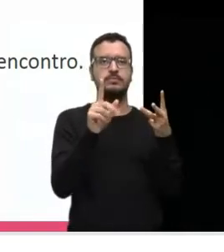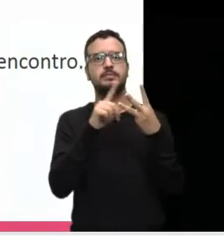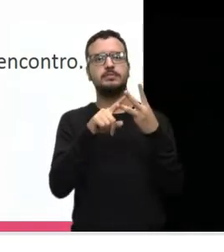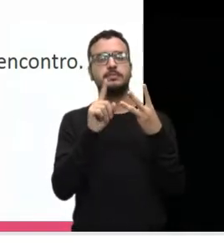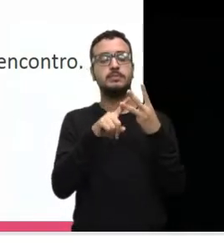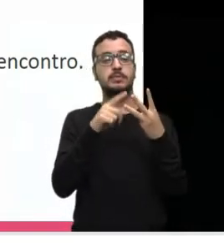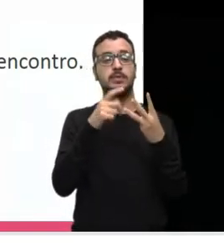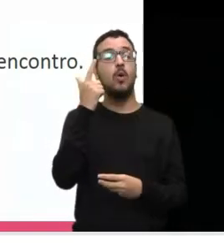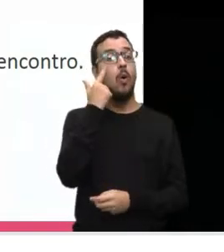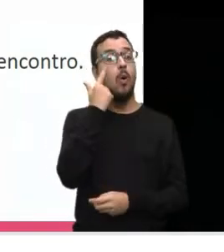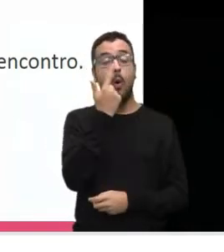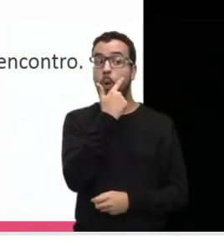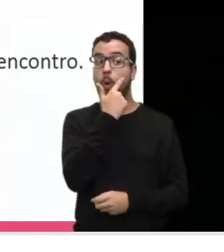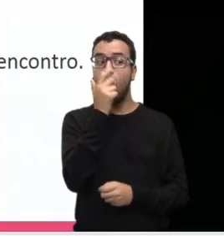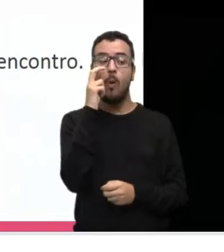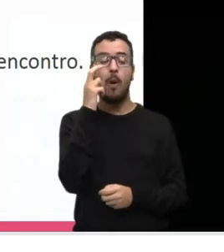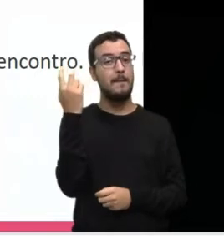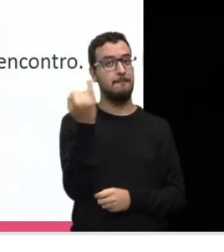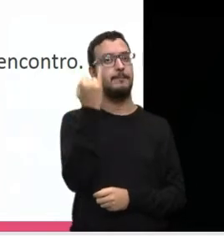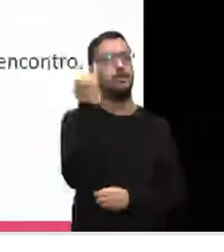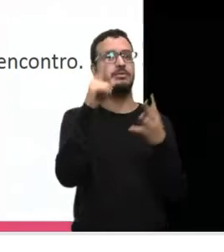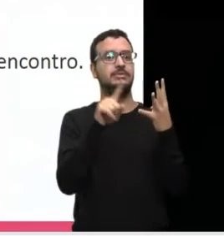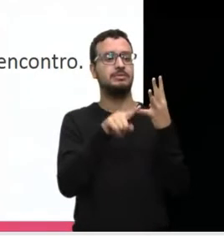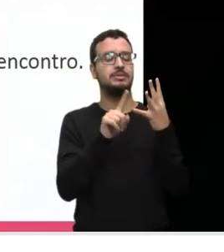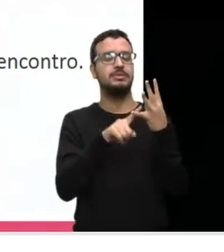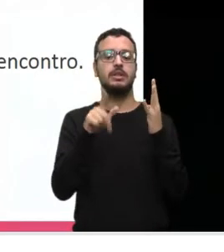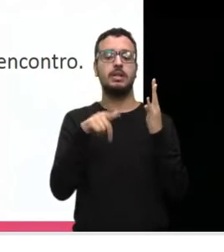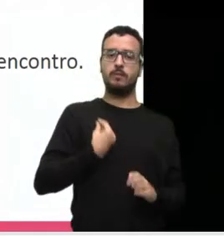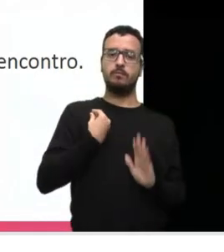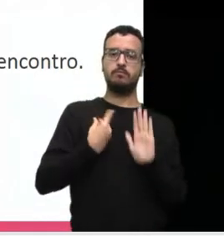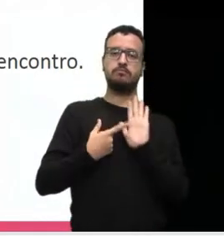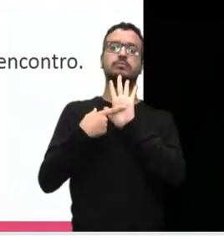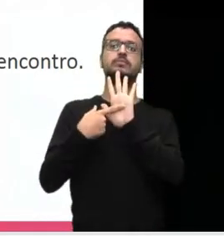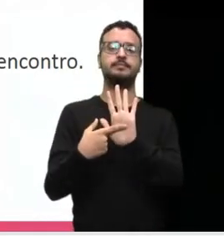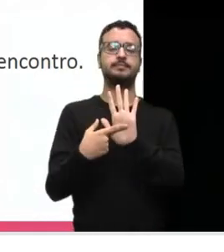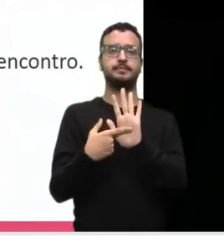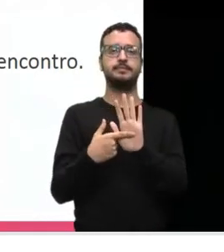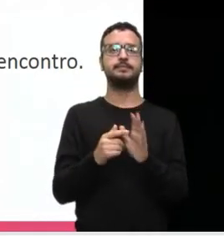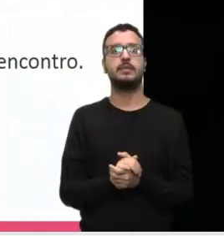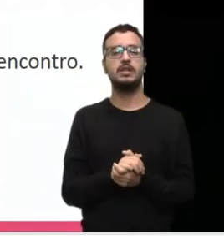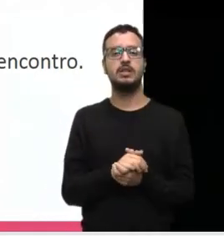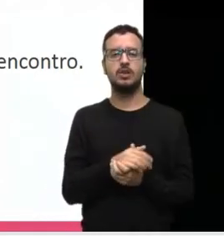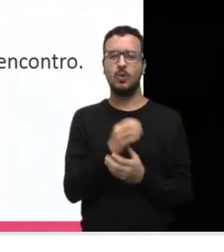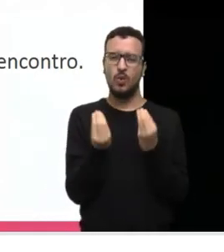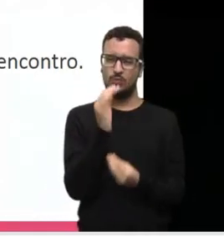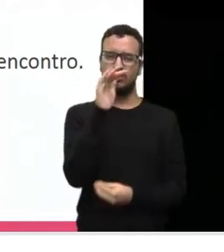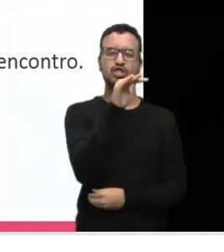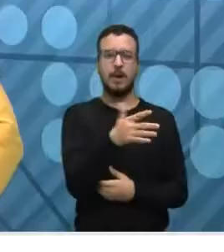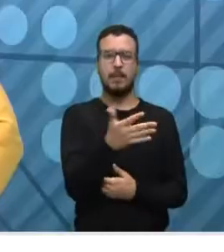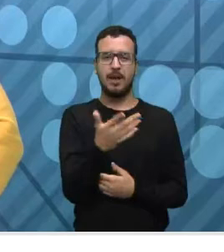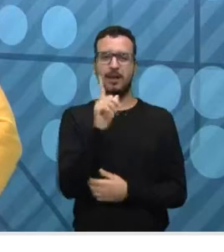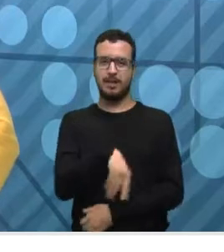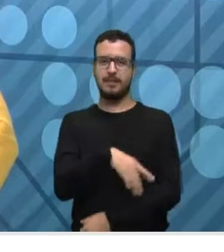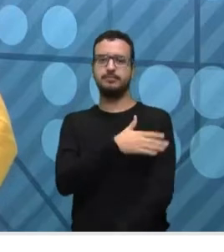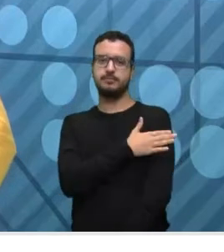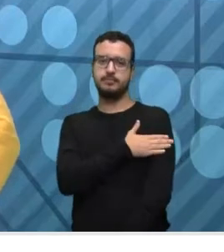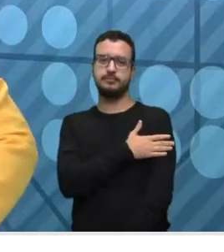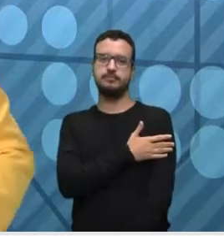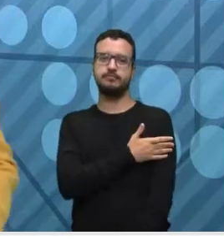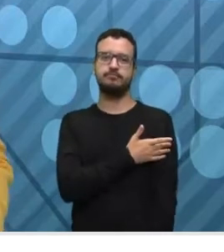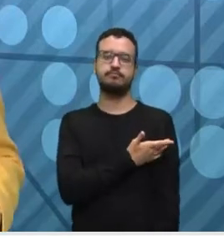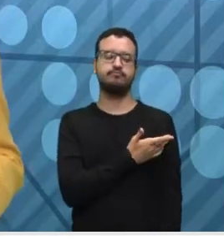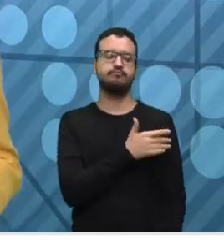pessoal. Quando você for chamar uma pessoa surda, né, se você está próximo, você faz o toque.